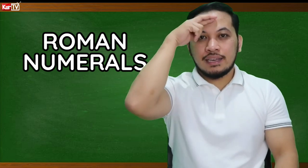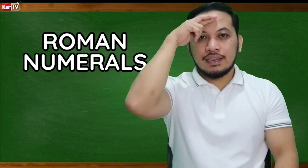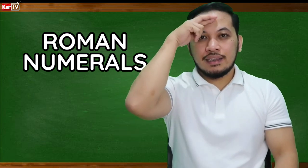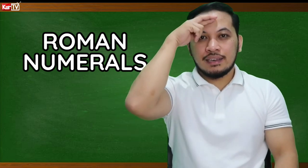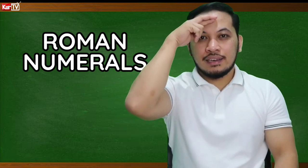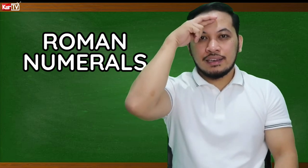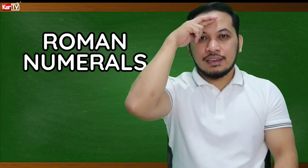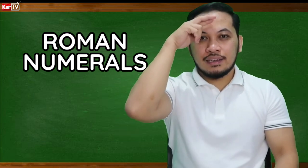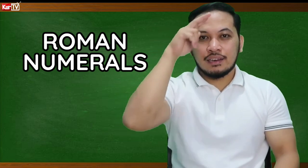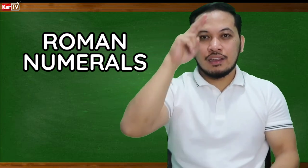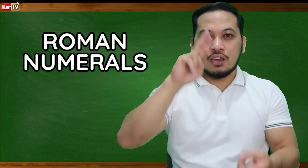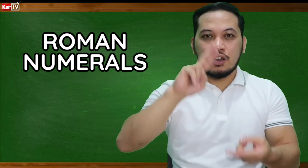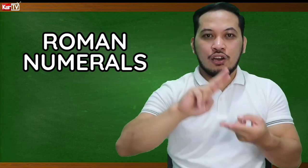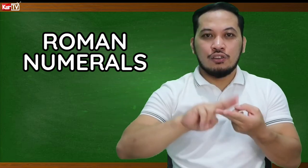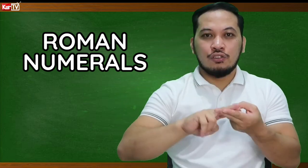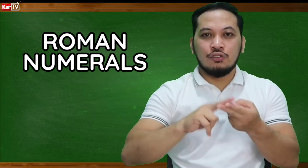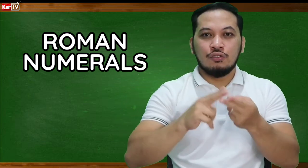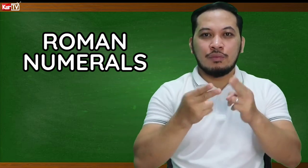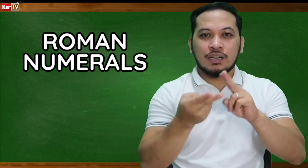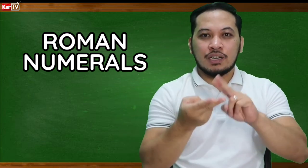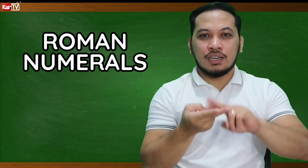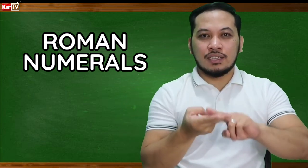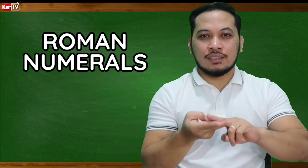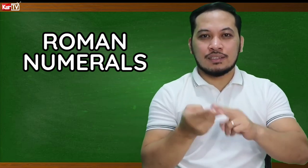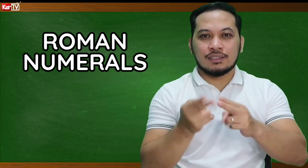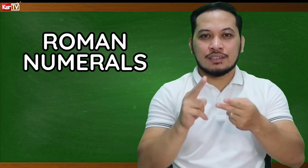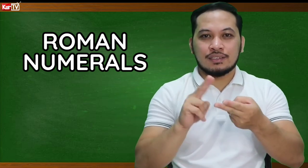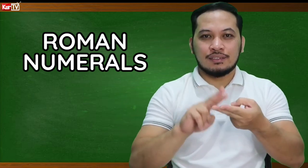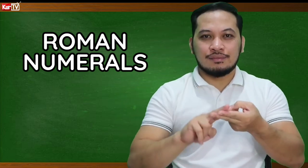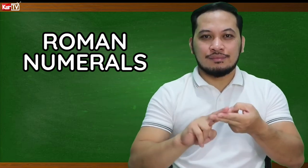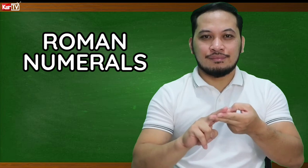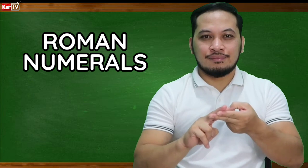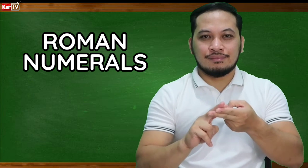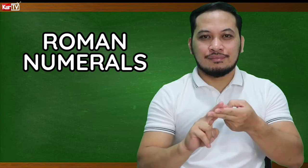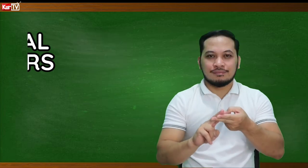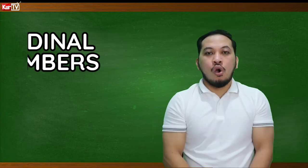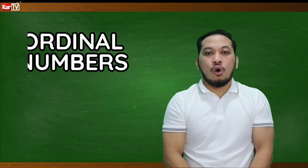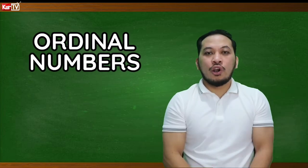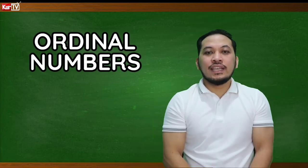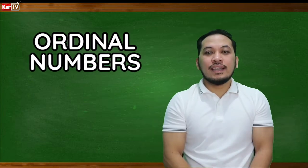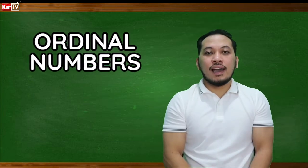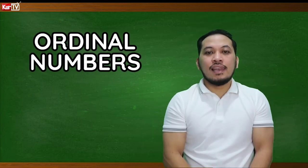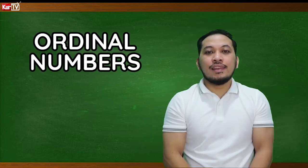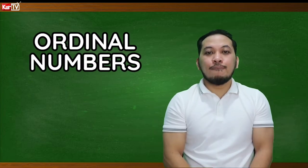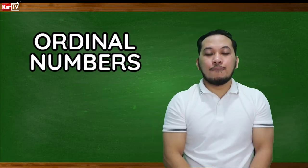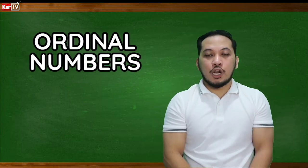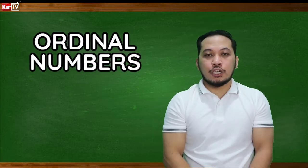Ordinal. ordinal numbers.